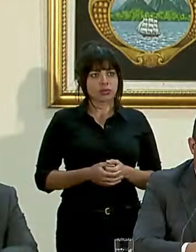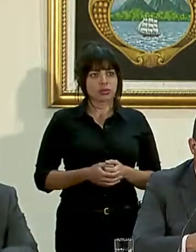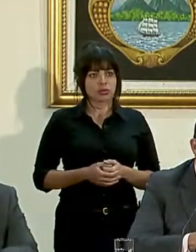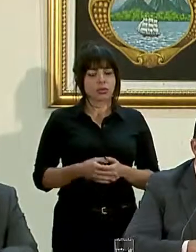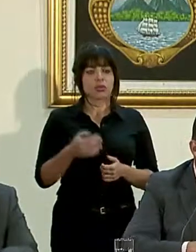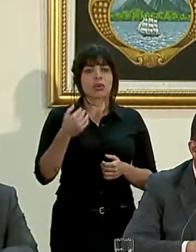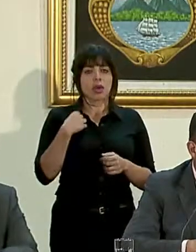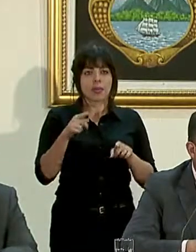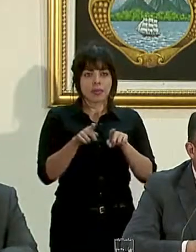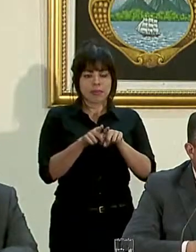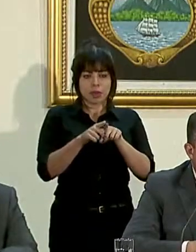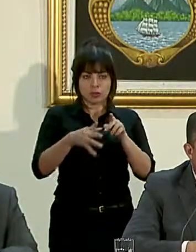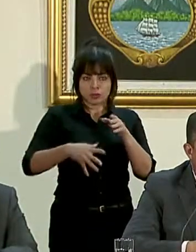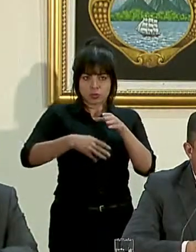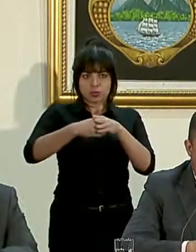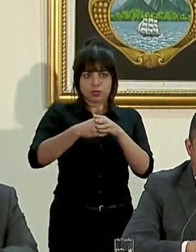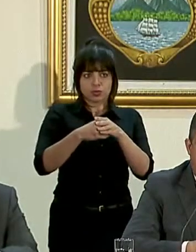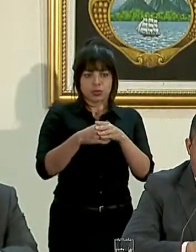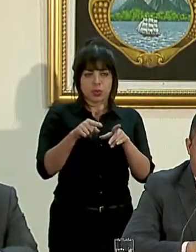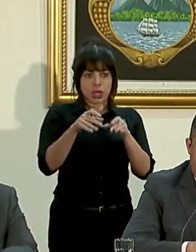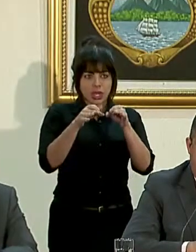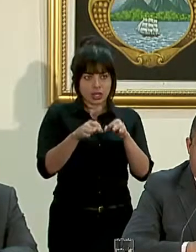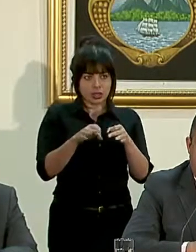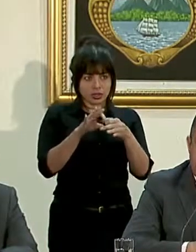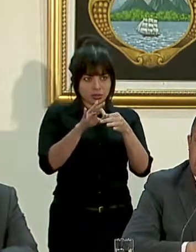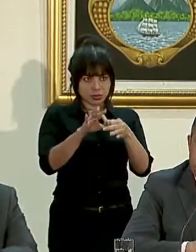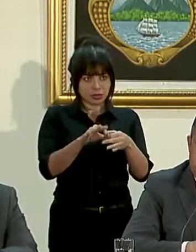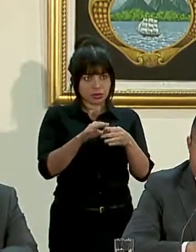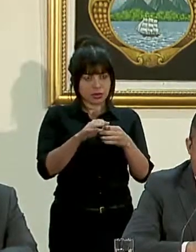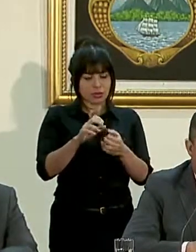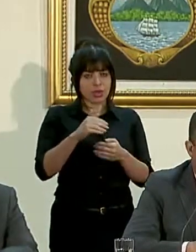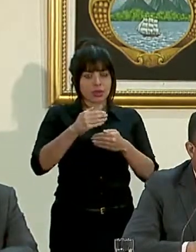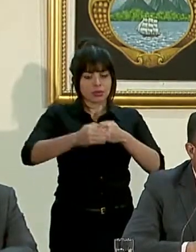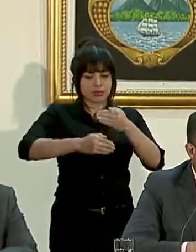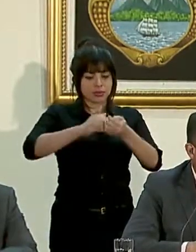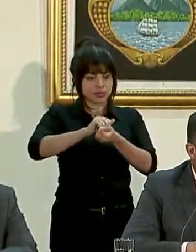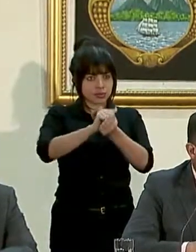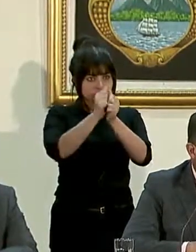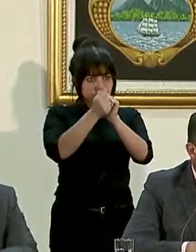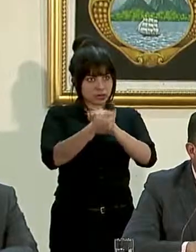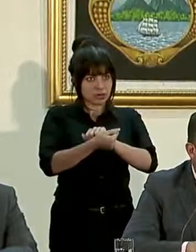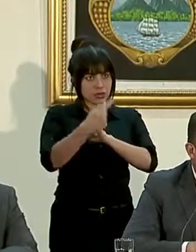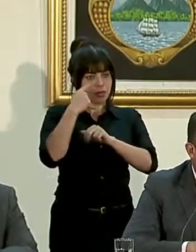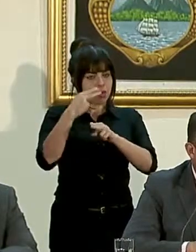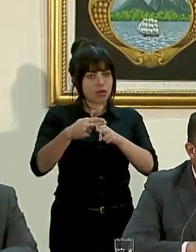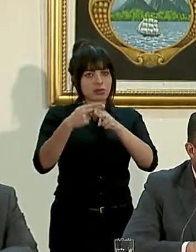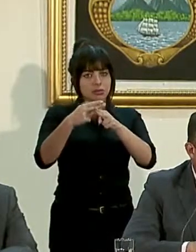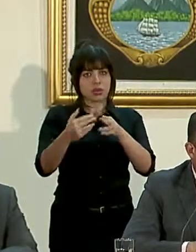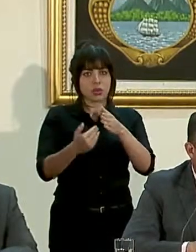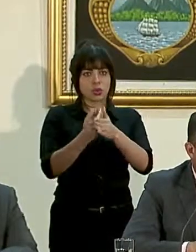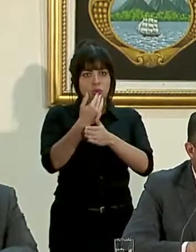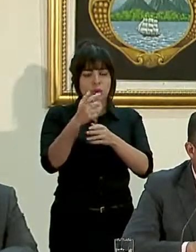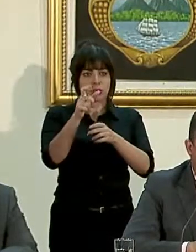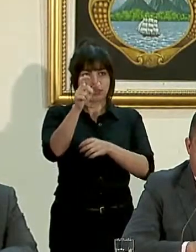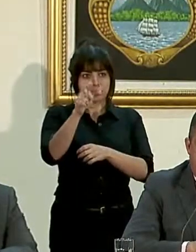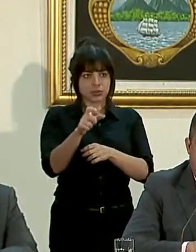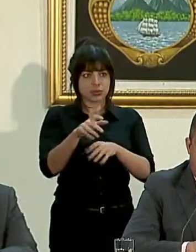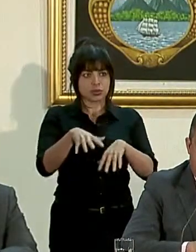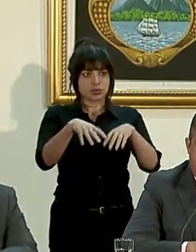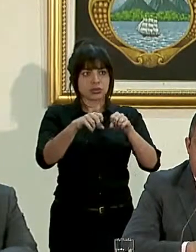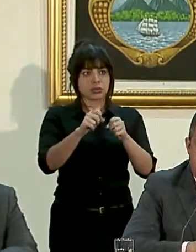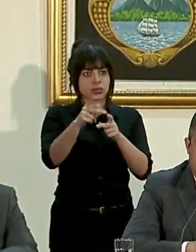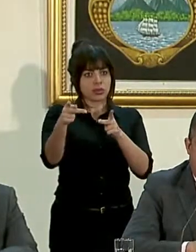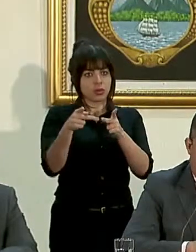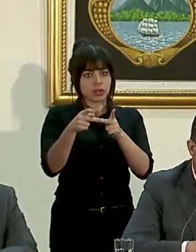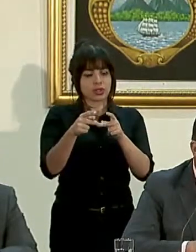vendrá acompañada de una decisión respecto de la transición hacia la designación del nuevo titular o de la nueva titular de la